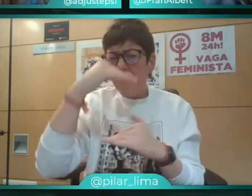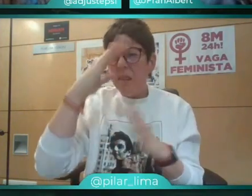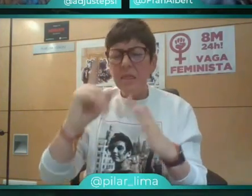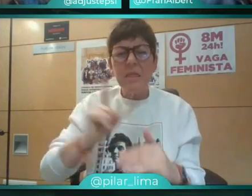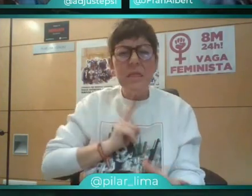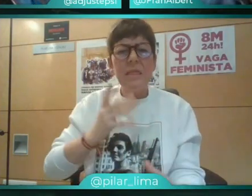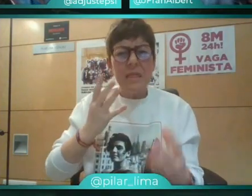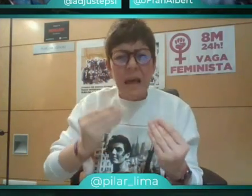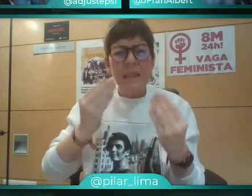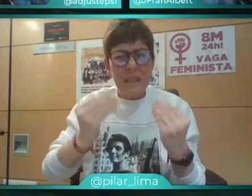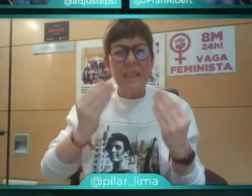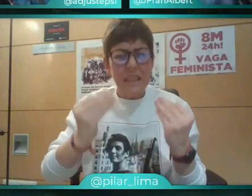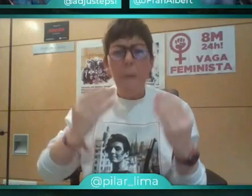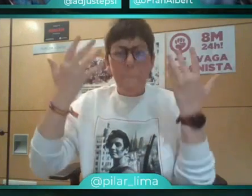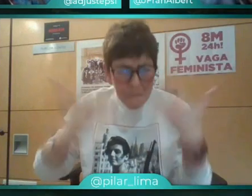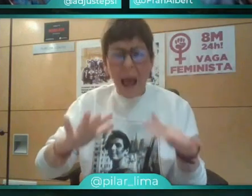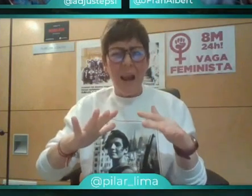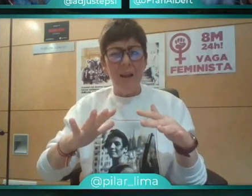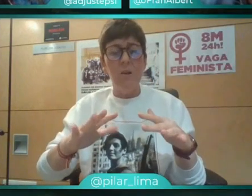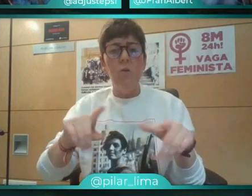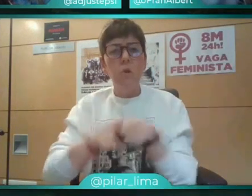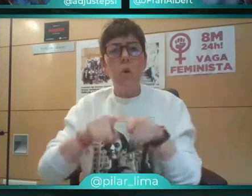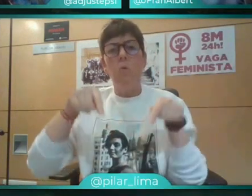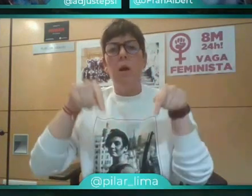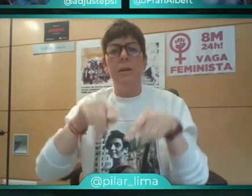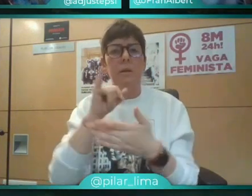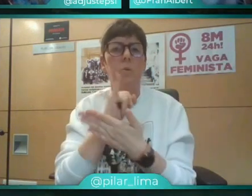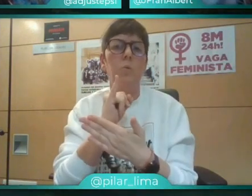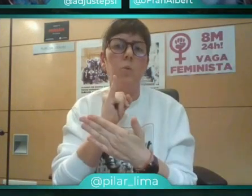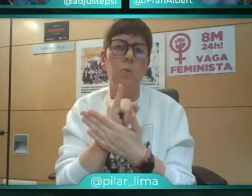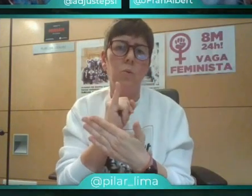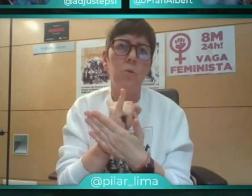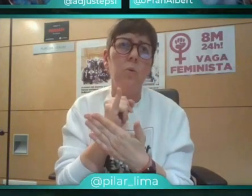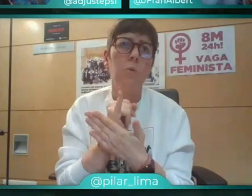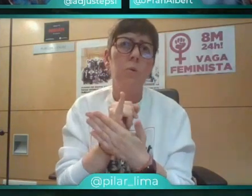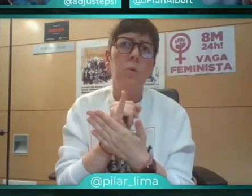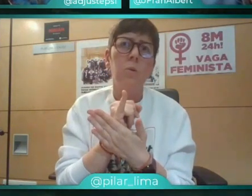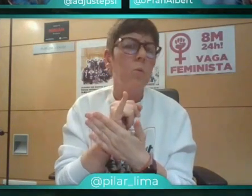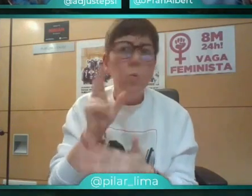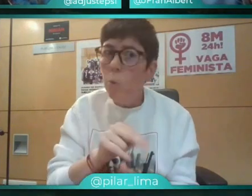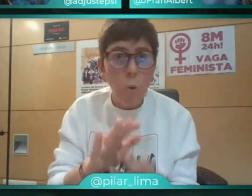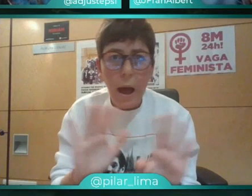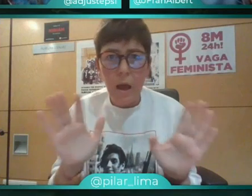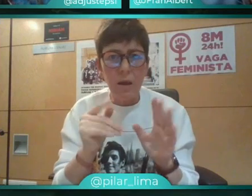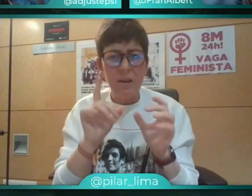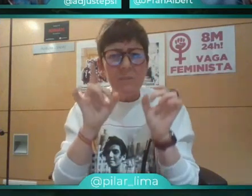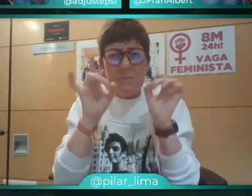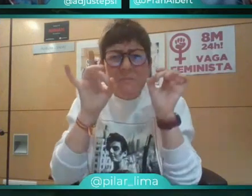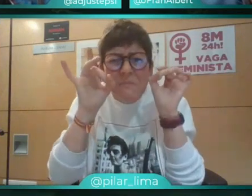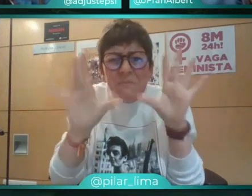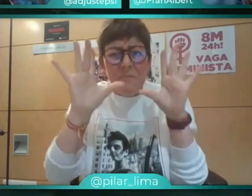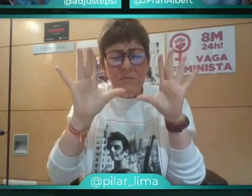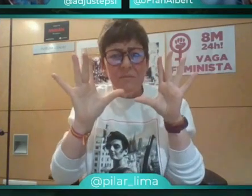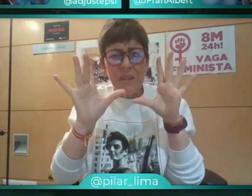y de verdad la nunca se me ha tratado aquí tan mal como a lo largo de mi vida laboral En